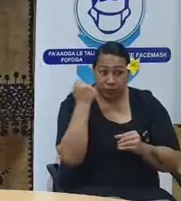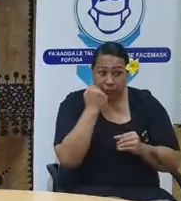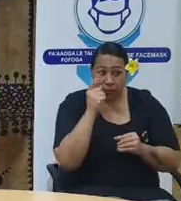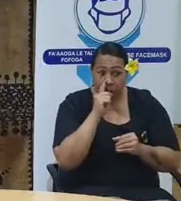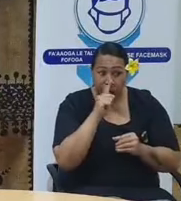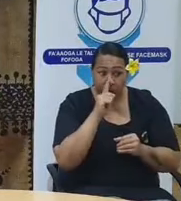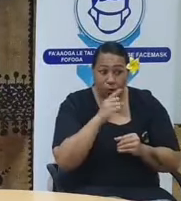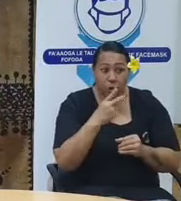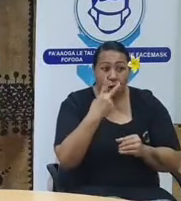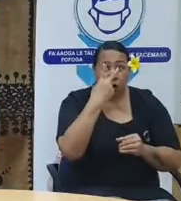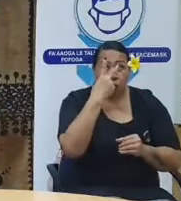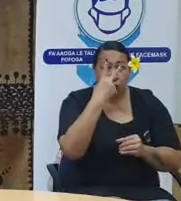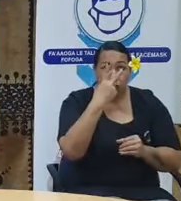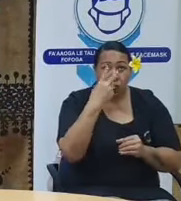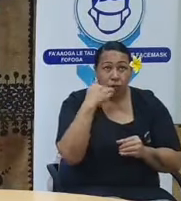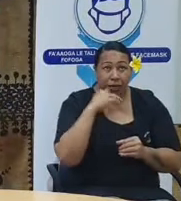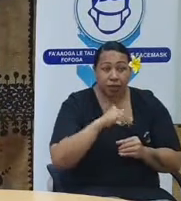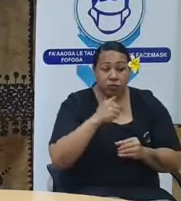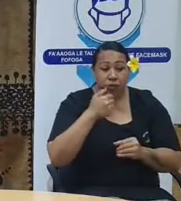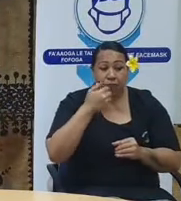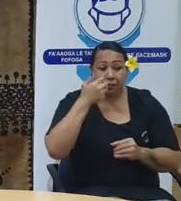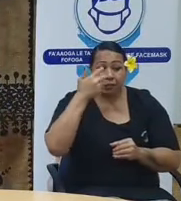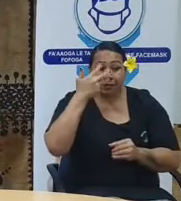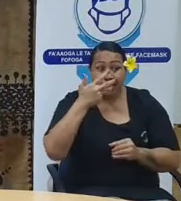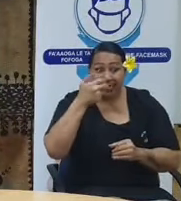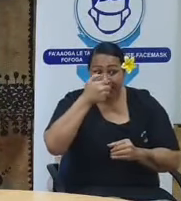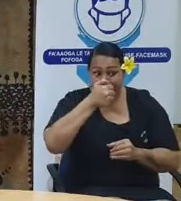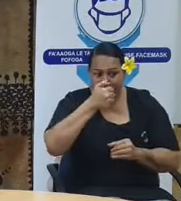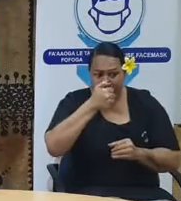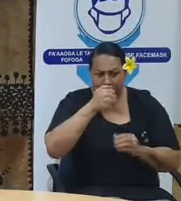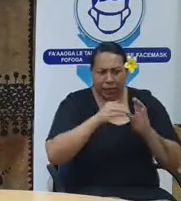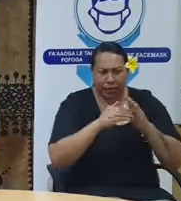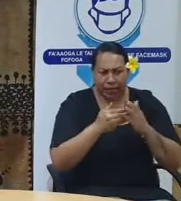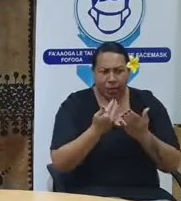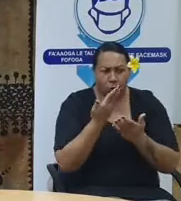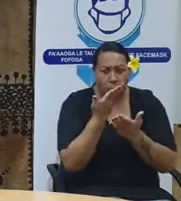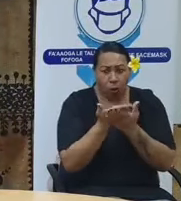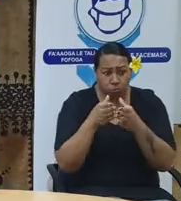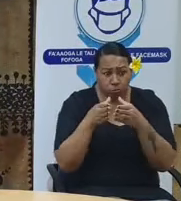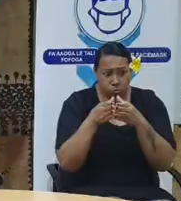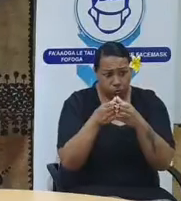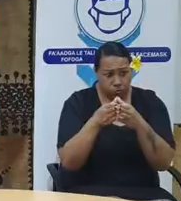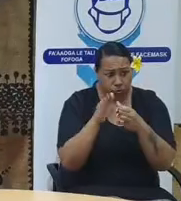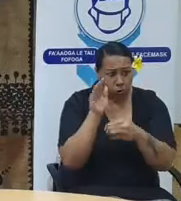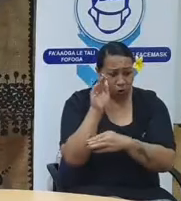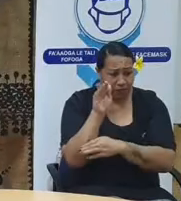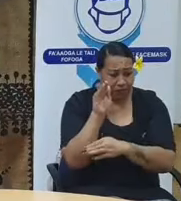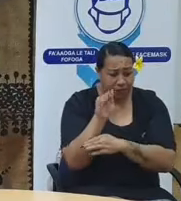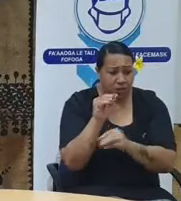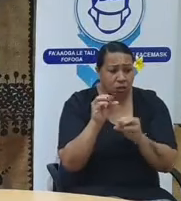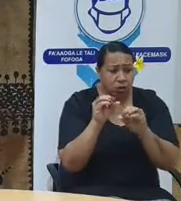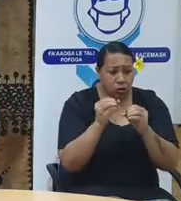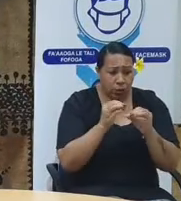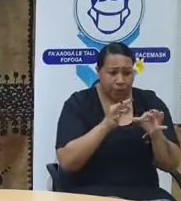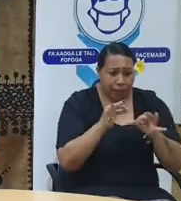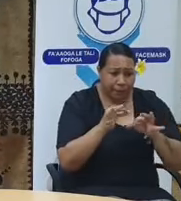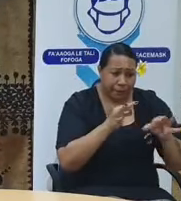was fu wona lo to toi nei lu ngwa ba ia e fu fu u ma mai ata tu ole usela po ole